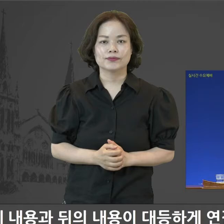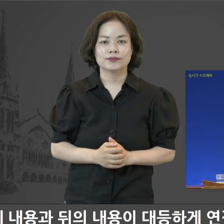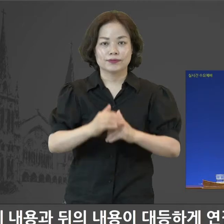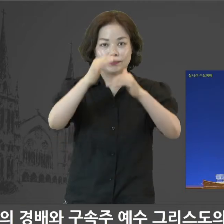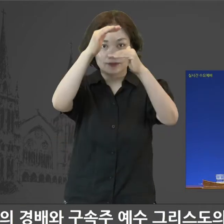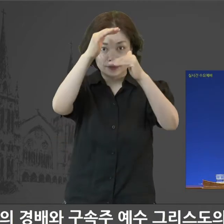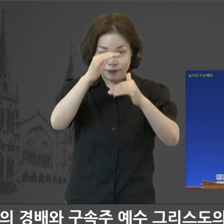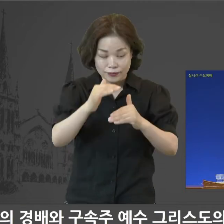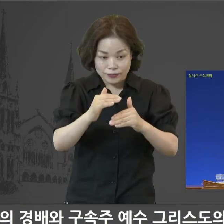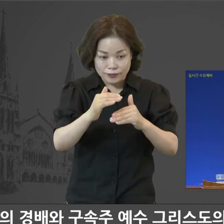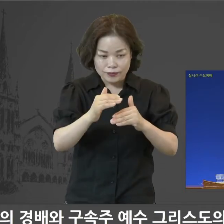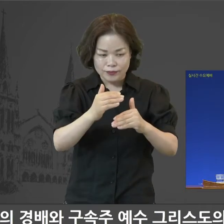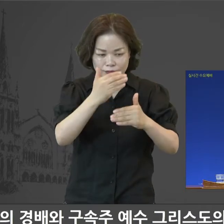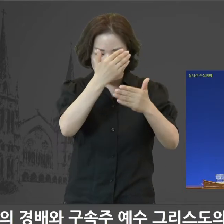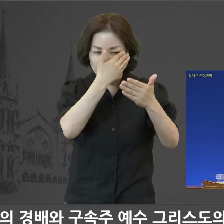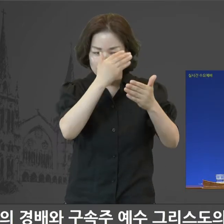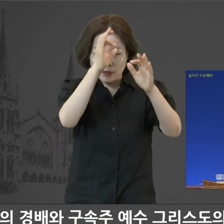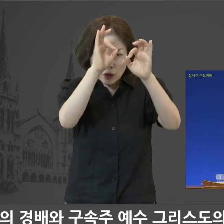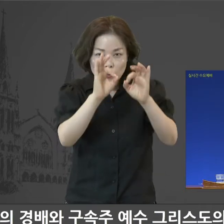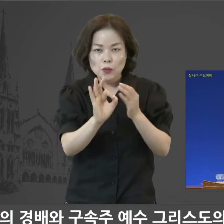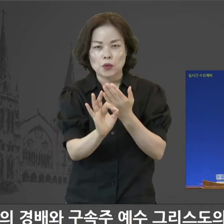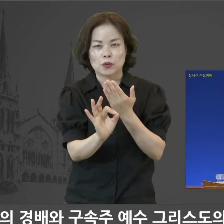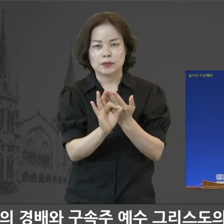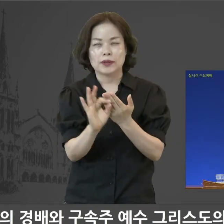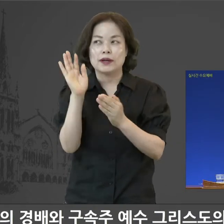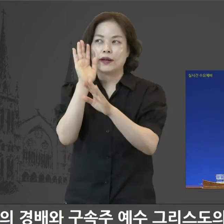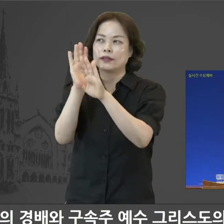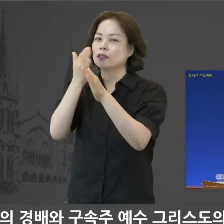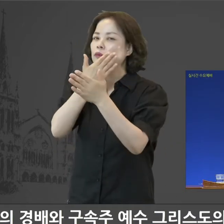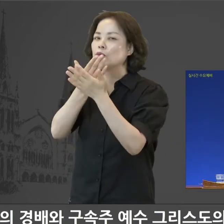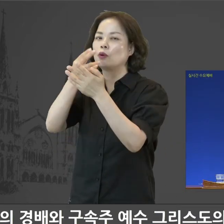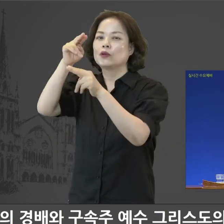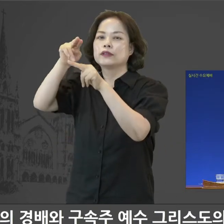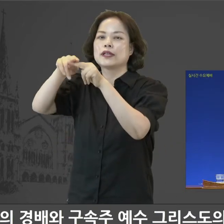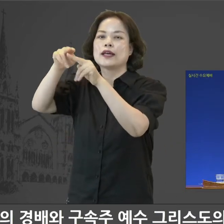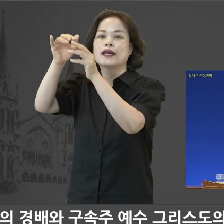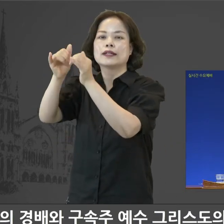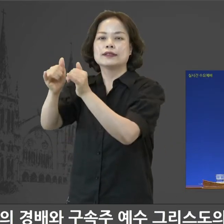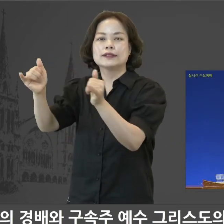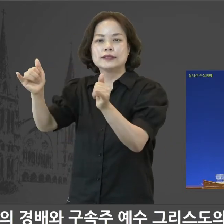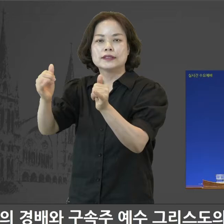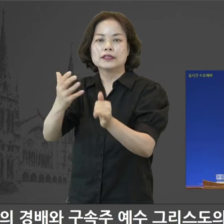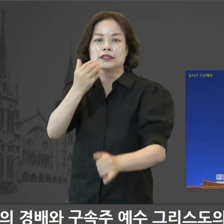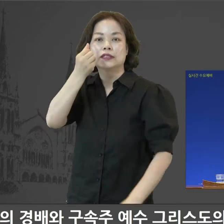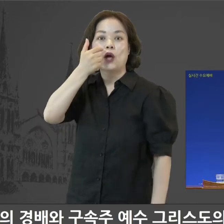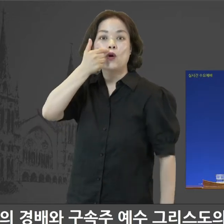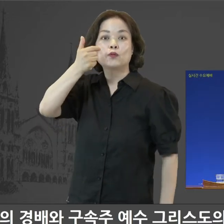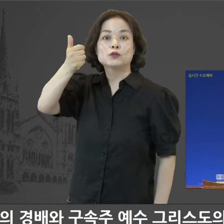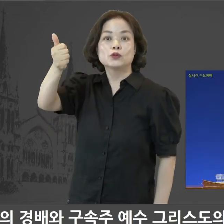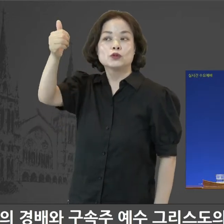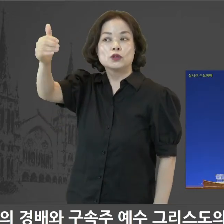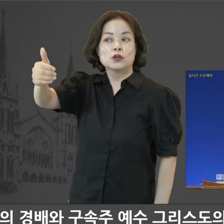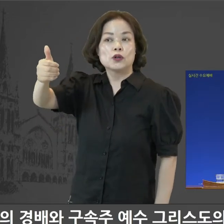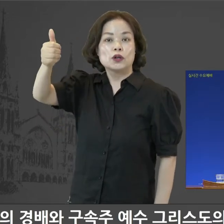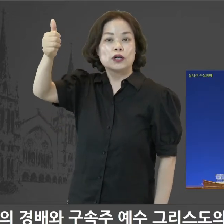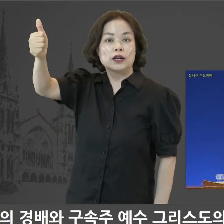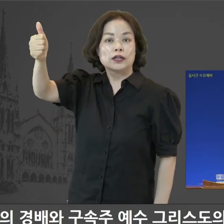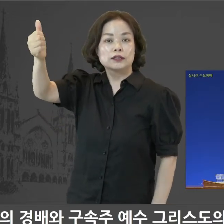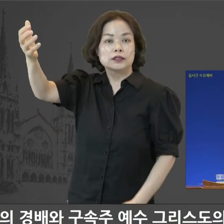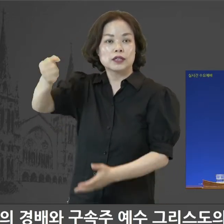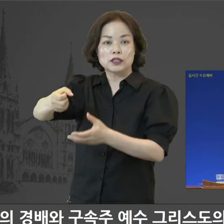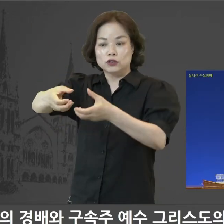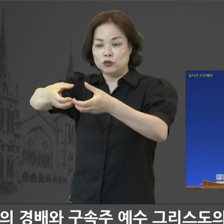본문의 대략적인 줄거리를 살펴보면은 이제 하늘 보좌에 앉으신 이 성부 하나님의 손에